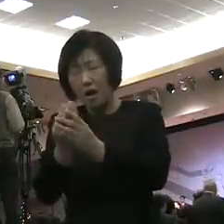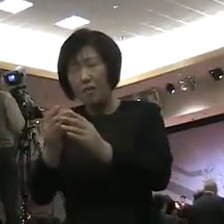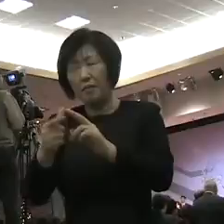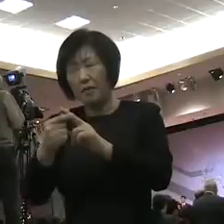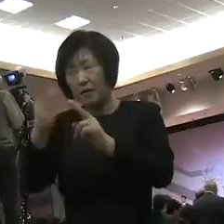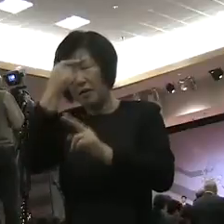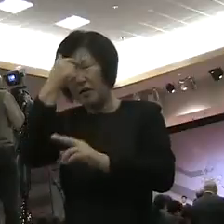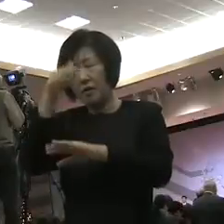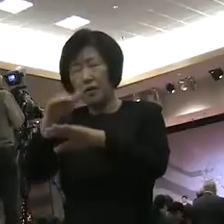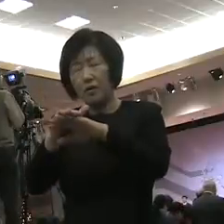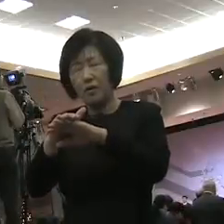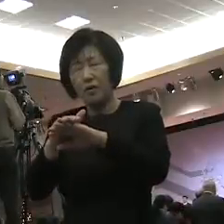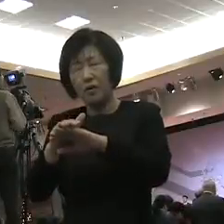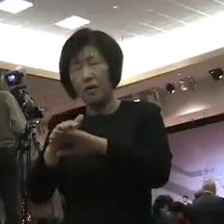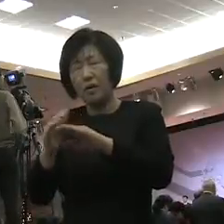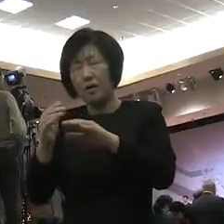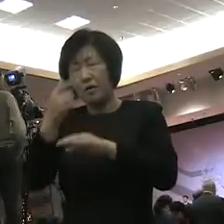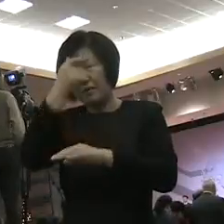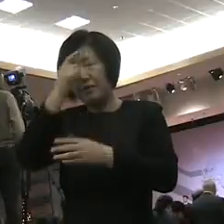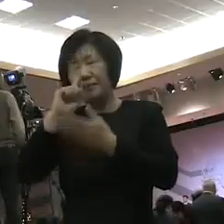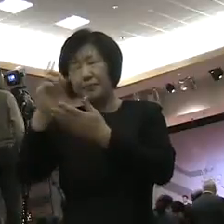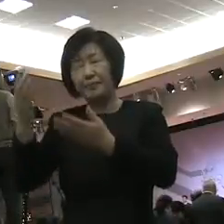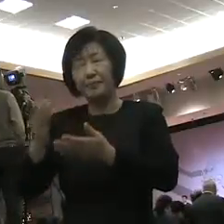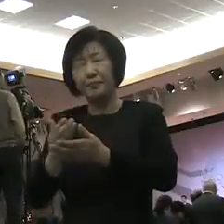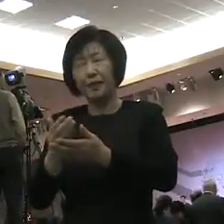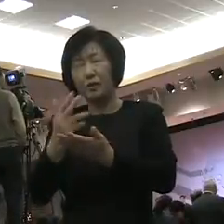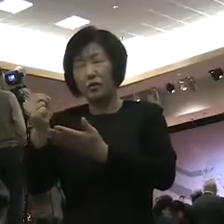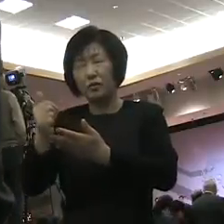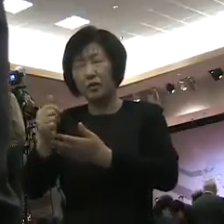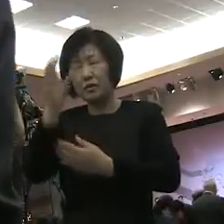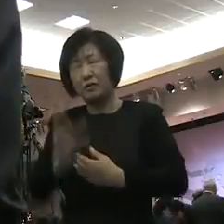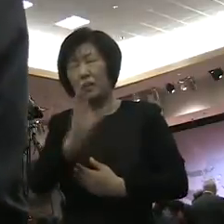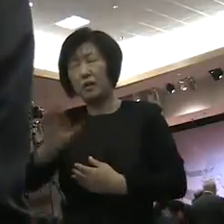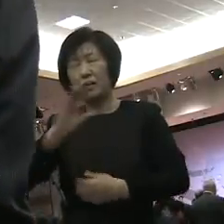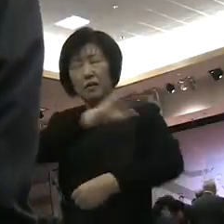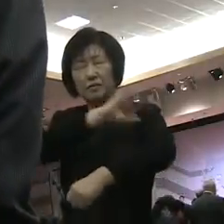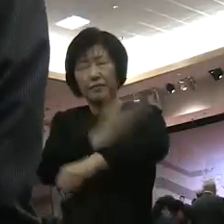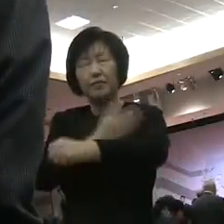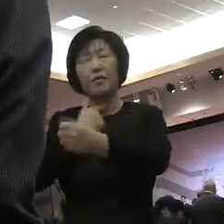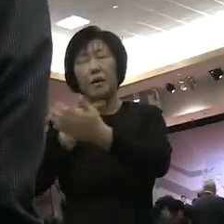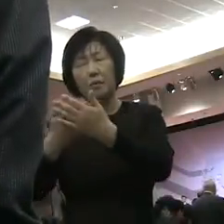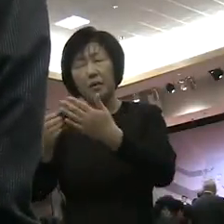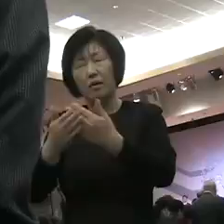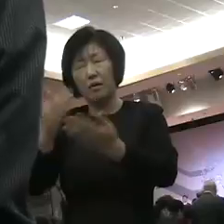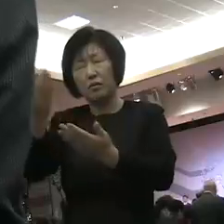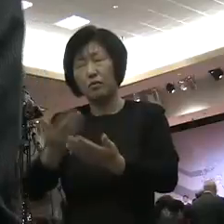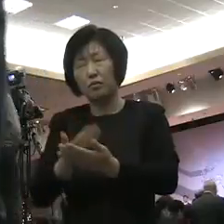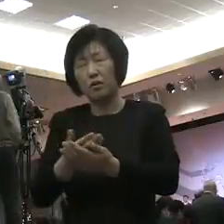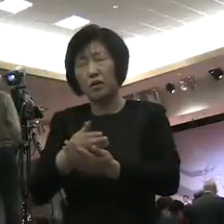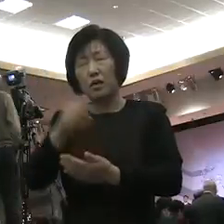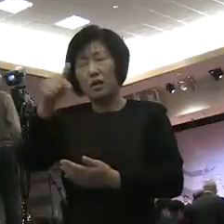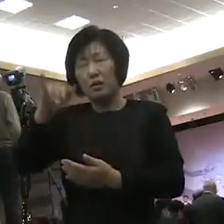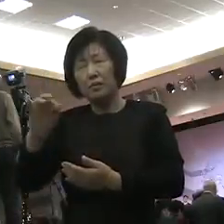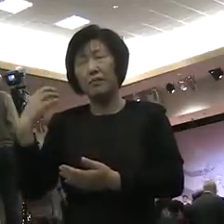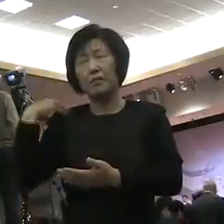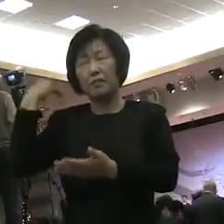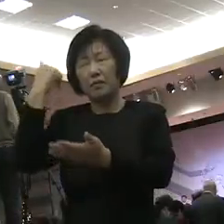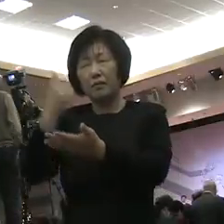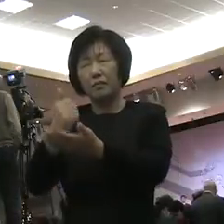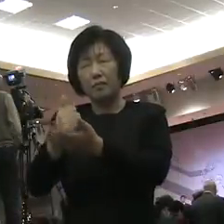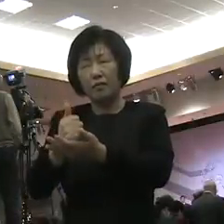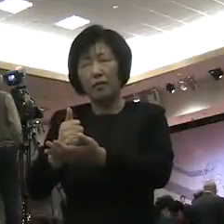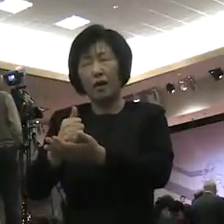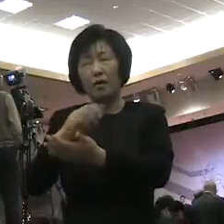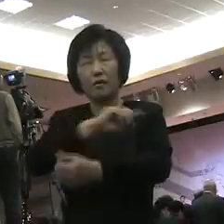위하여 합심으로 기도하겠습니다. 주님, 오늘 예배를 통하여 십자가의 능력을 체험하게 하여 주시옵소서. 김성욱 담임 목사님을 능력의